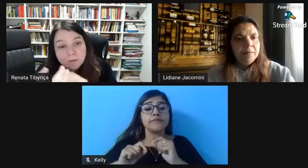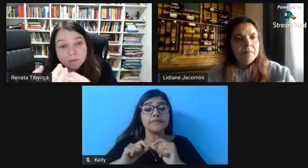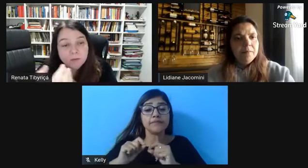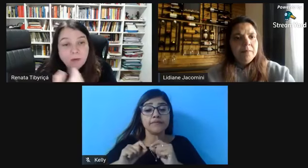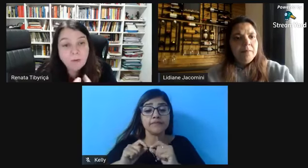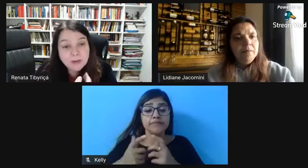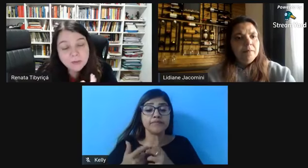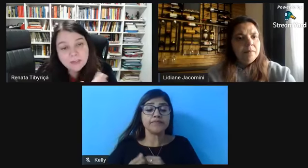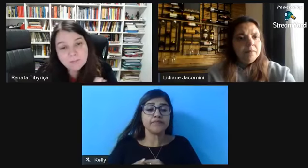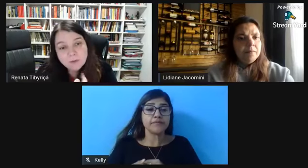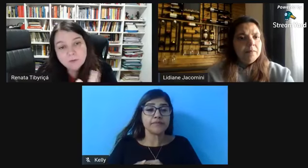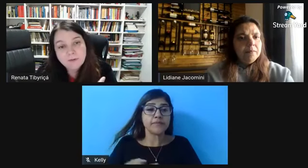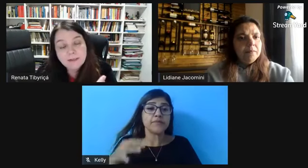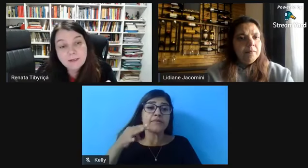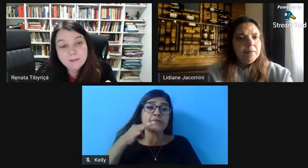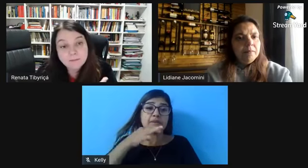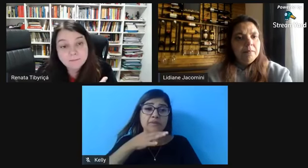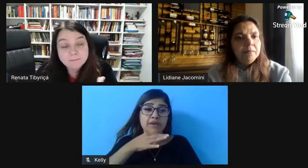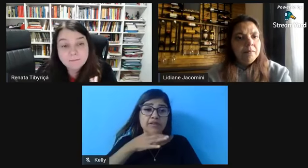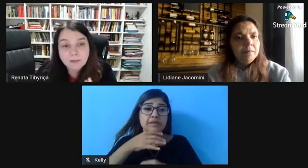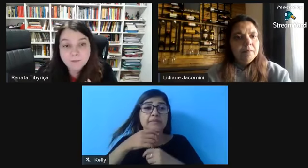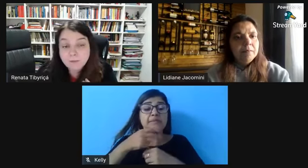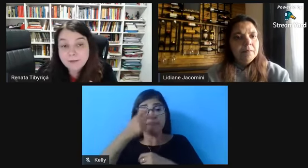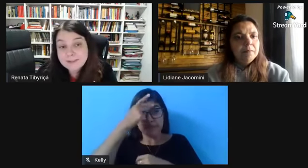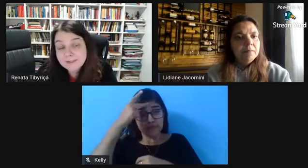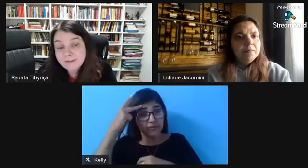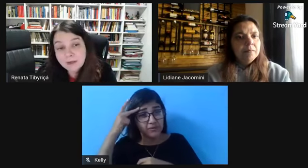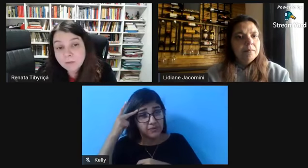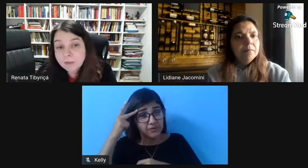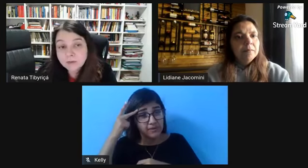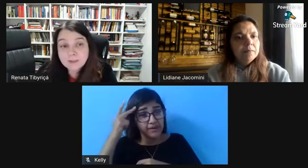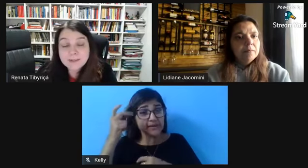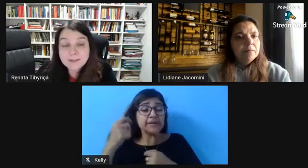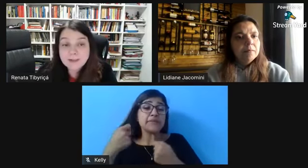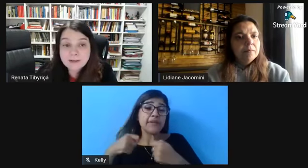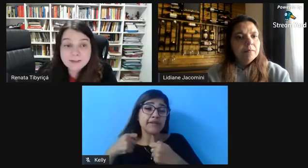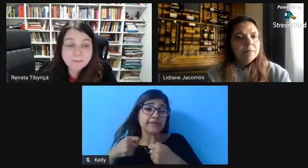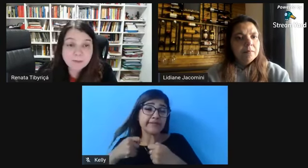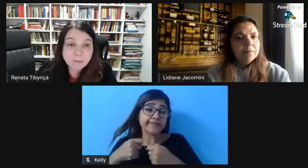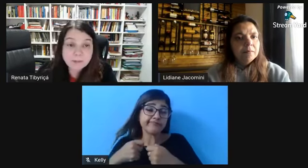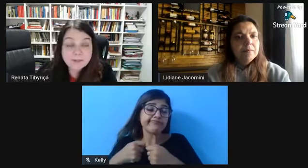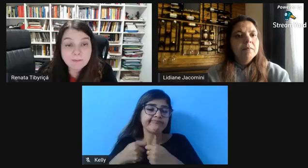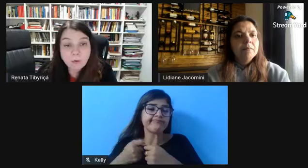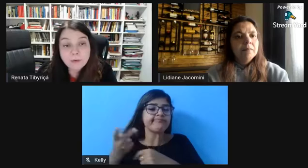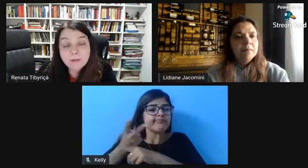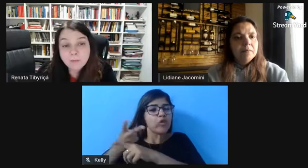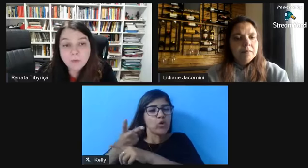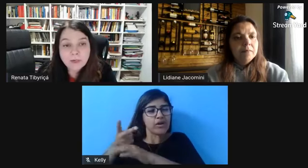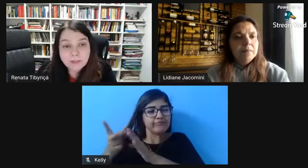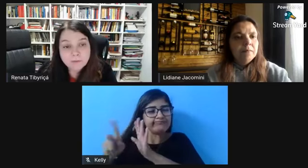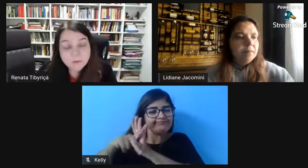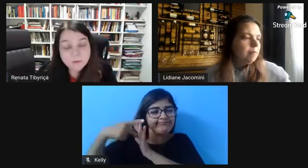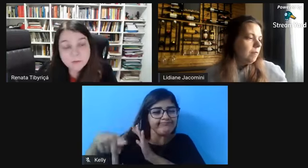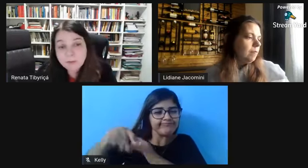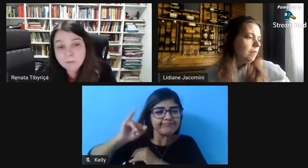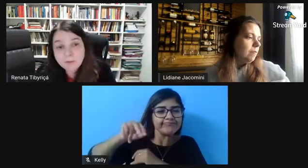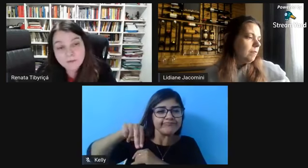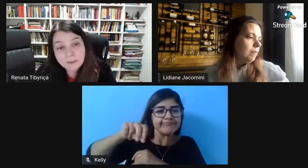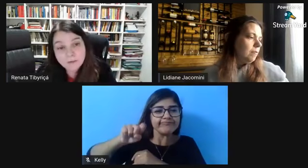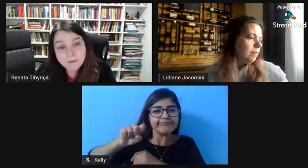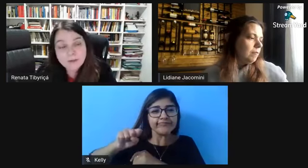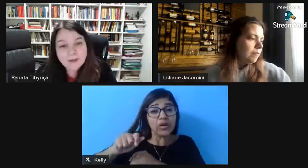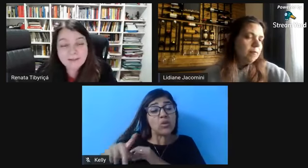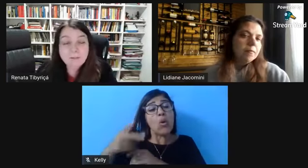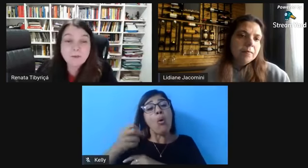que eu acho é que a pessoa vai ter que, talvez, entrar em contato com o INSS para poder saber, ou então procurar a Defensoria Pública